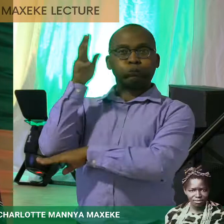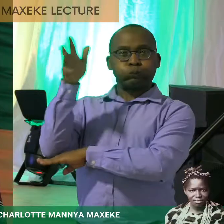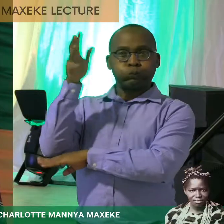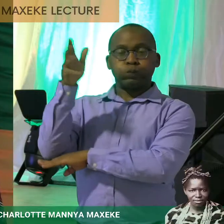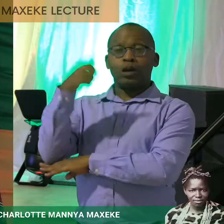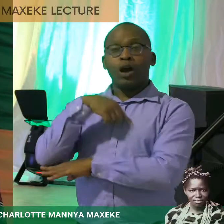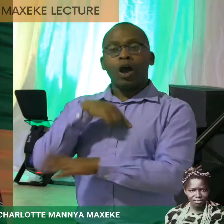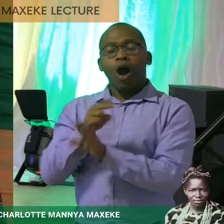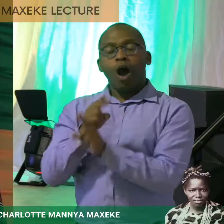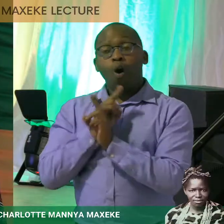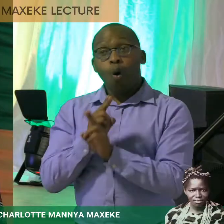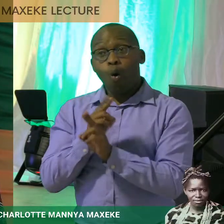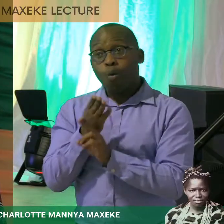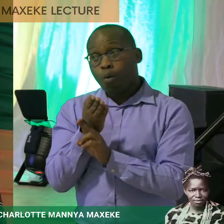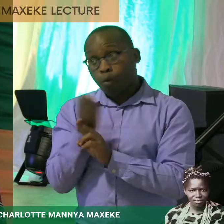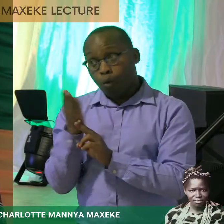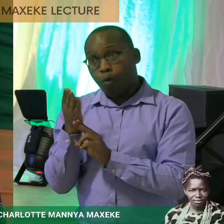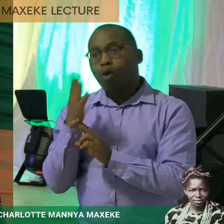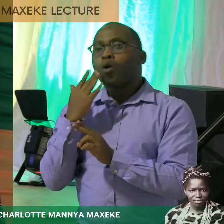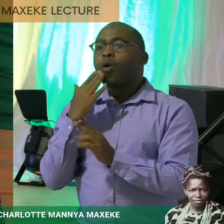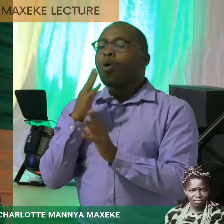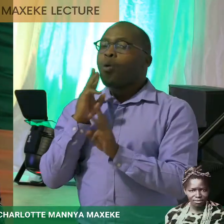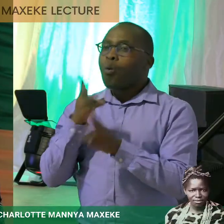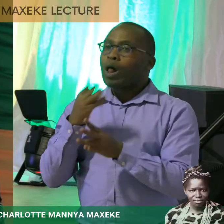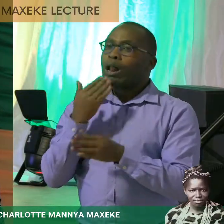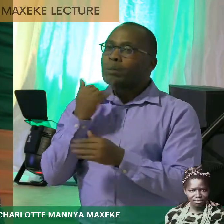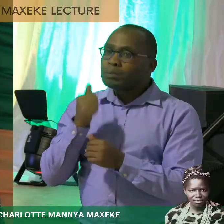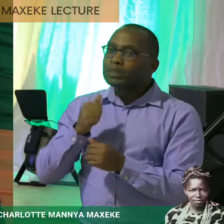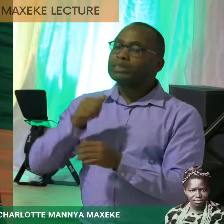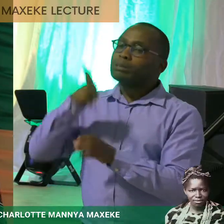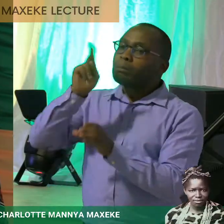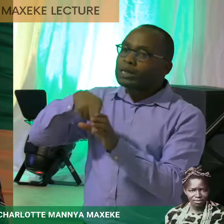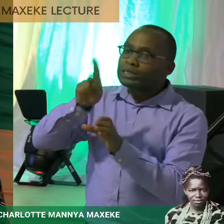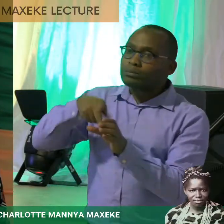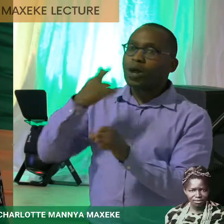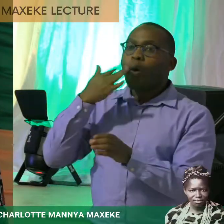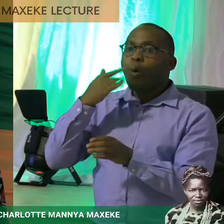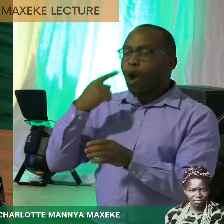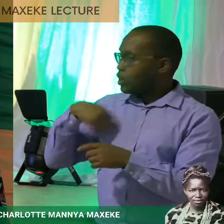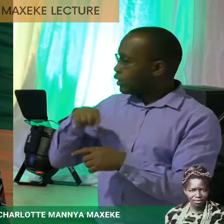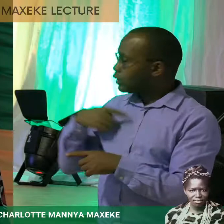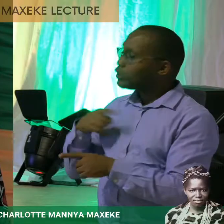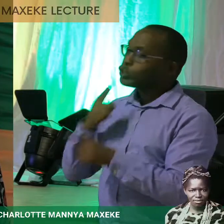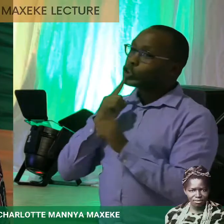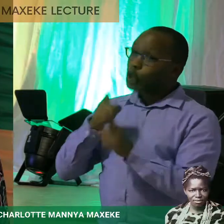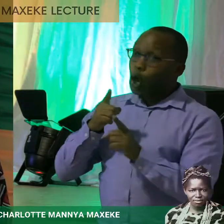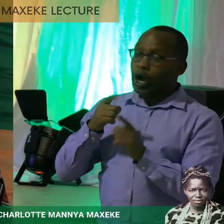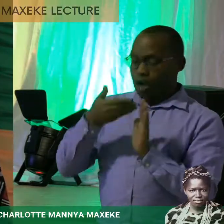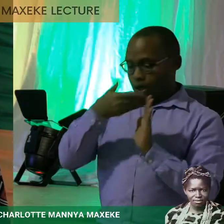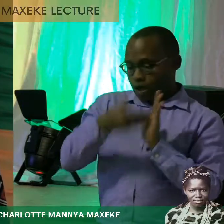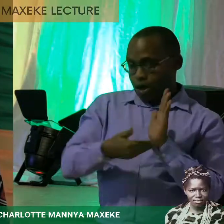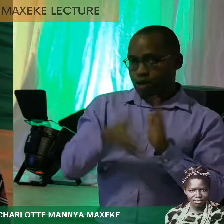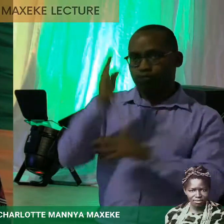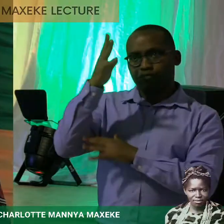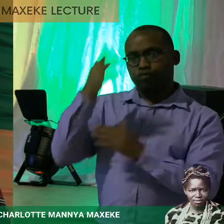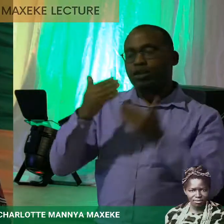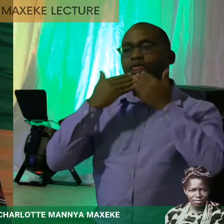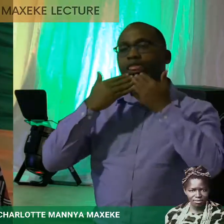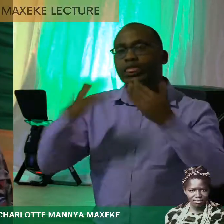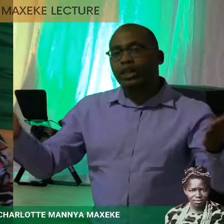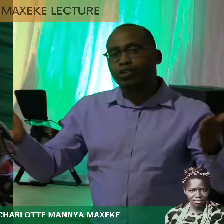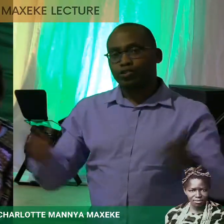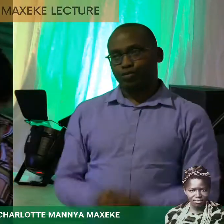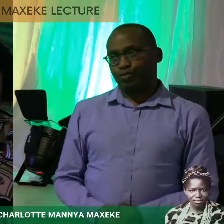xa sibonisana ngezi ngongoma endithe ndazivela kule ntetho yam. Maze nethole kwezisengwayo.